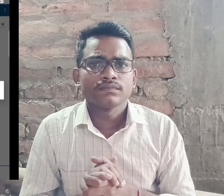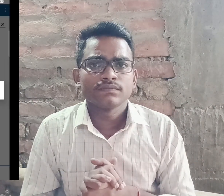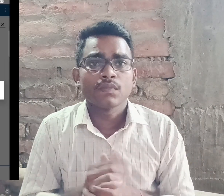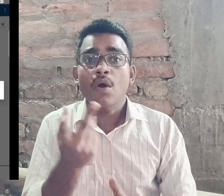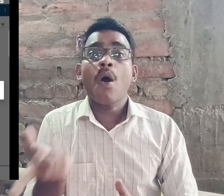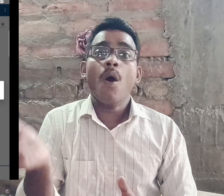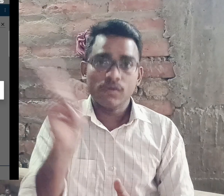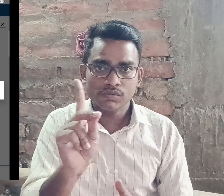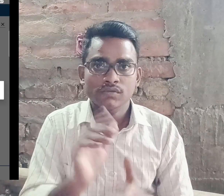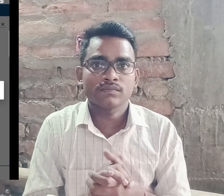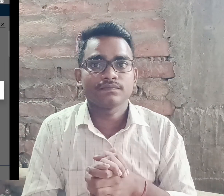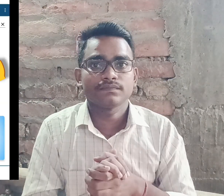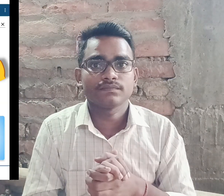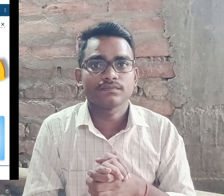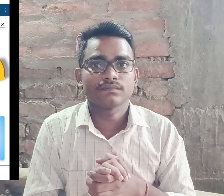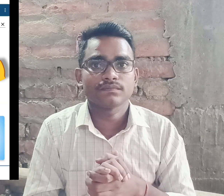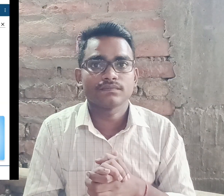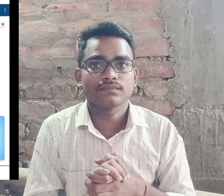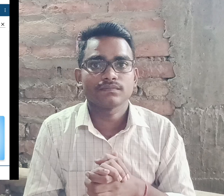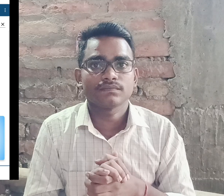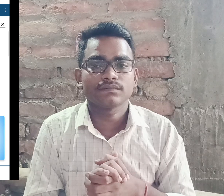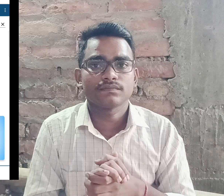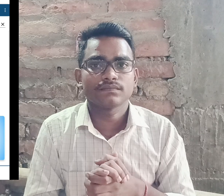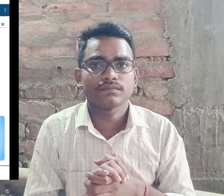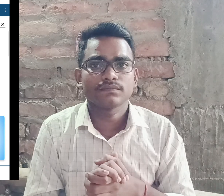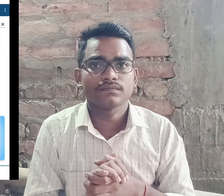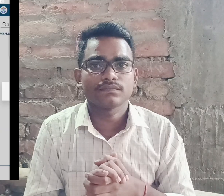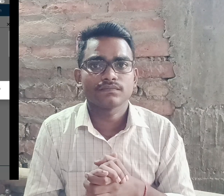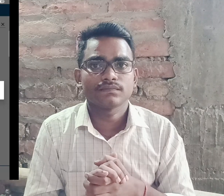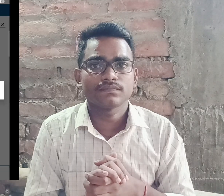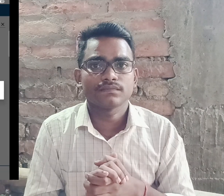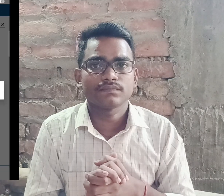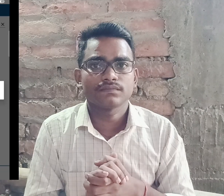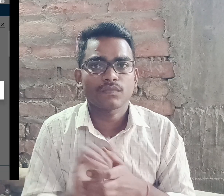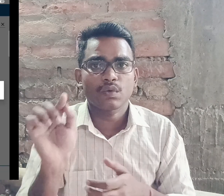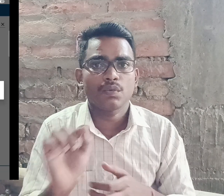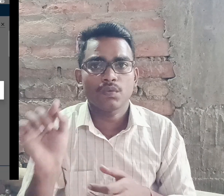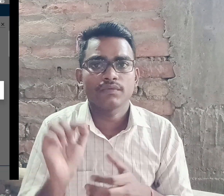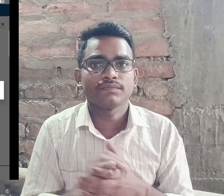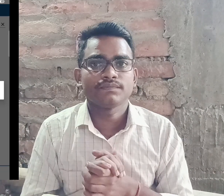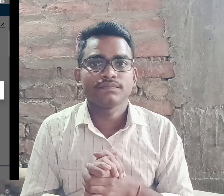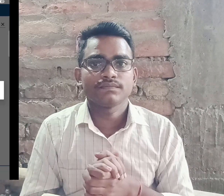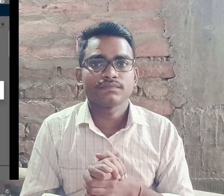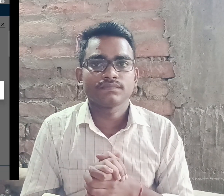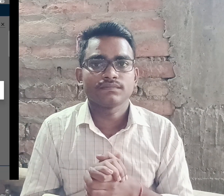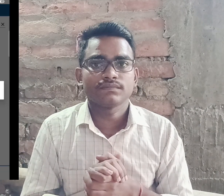दिसेल. आता यामध्ये आपल्याला 2 वेगवेगळ्या याच्यात दिसेल. कुठल्या स्कीममध्ये बसतो आपण पहिले तर